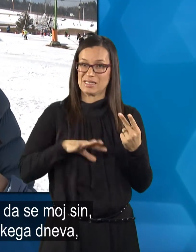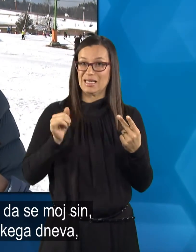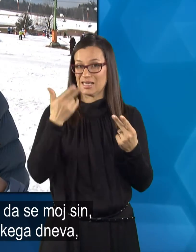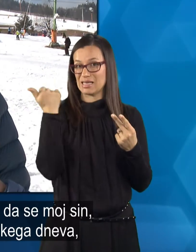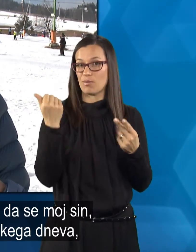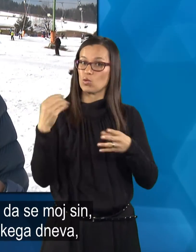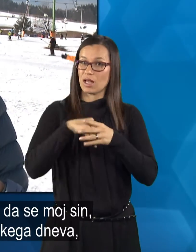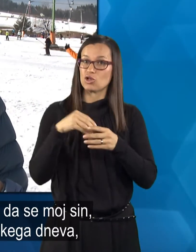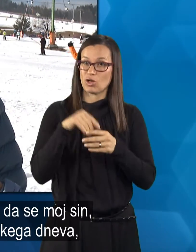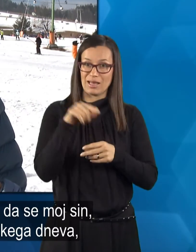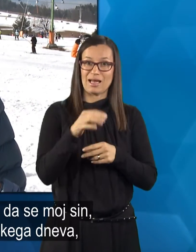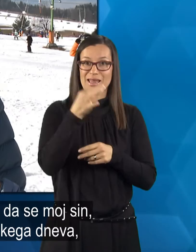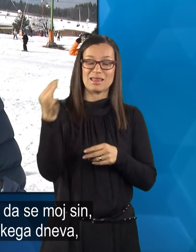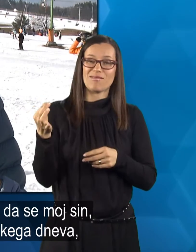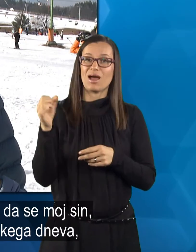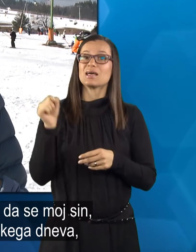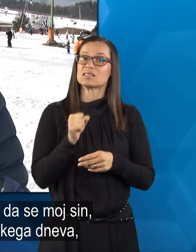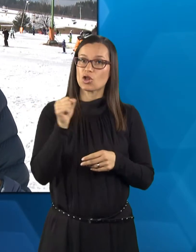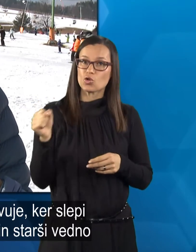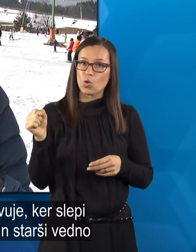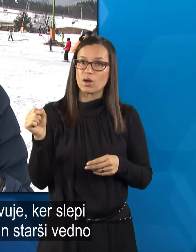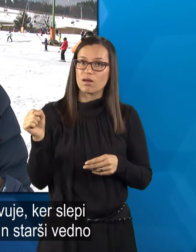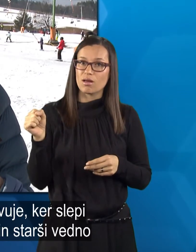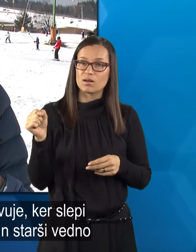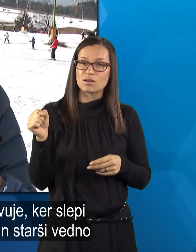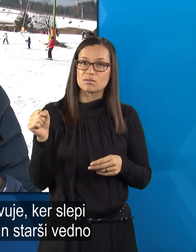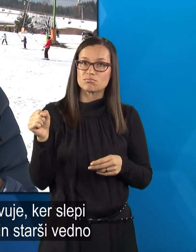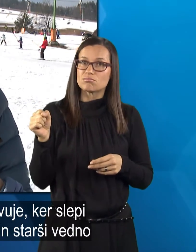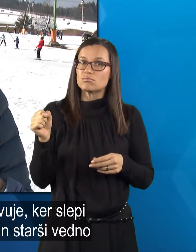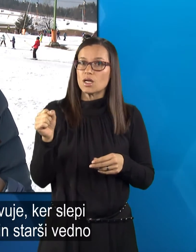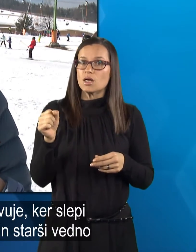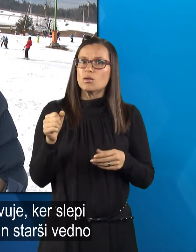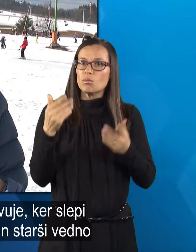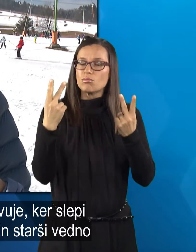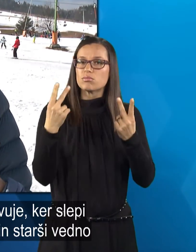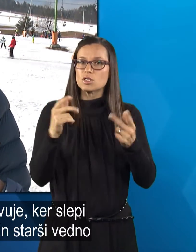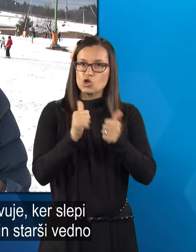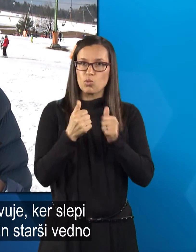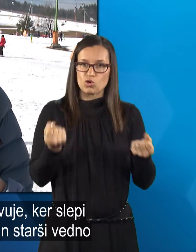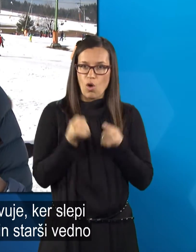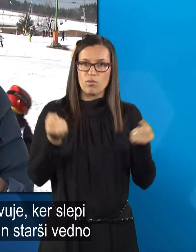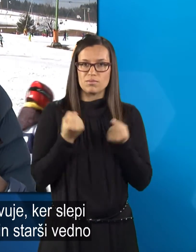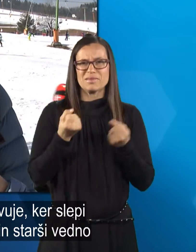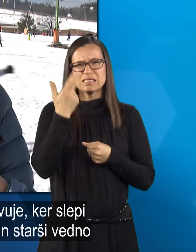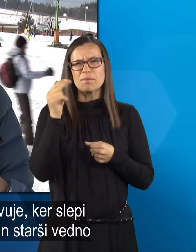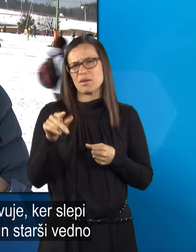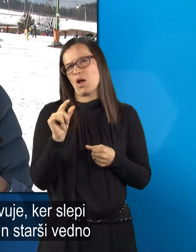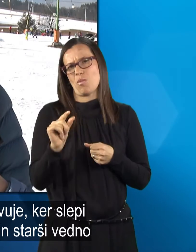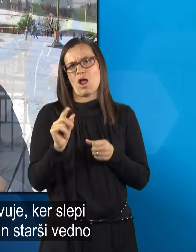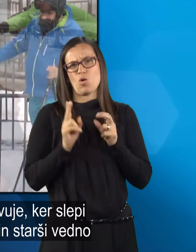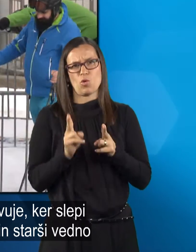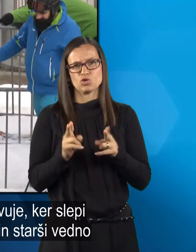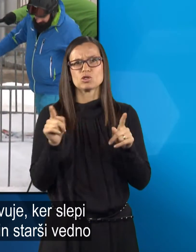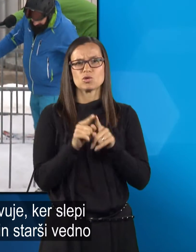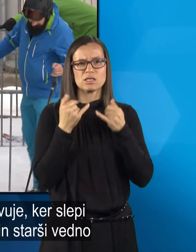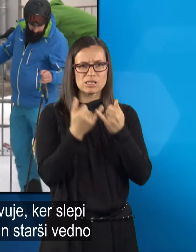slep, udeleži takega dneva zato, ker da se športno udejstvuje, ker slepi imajo malo možnosti